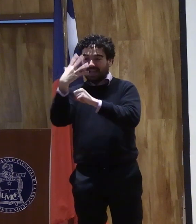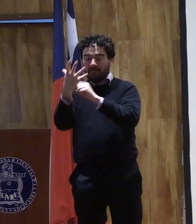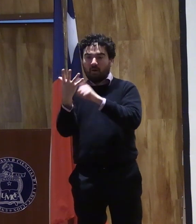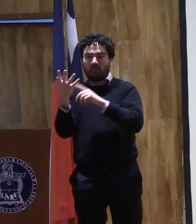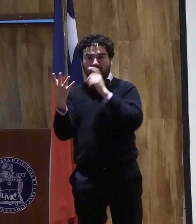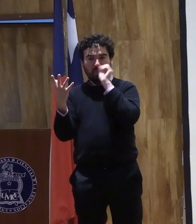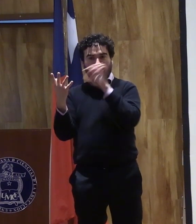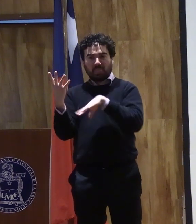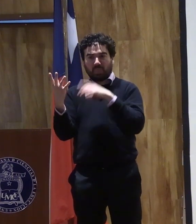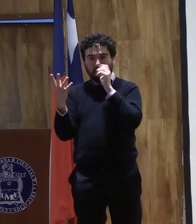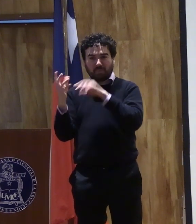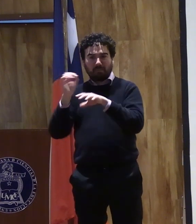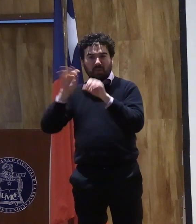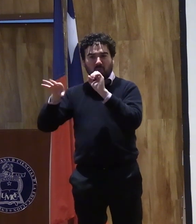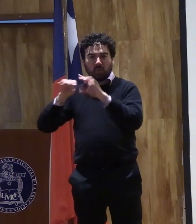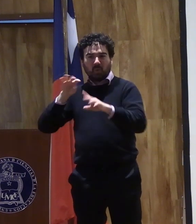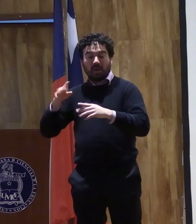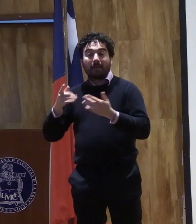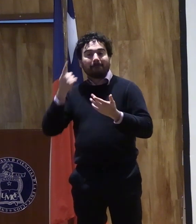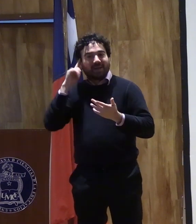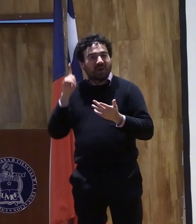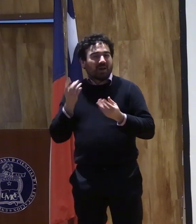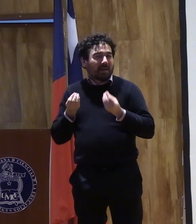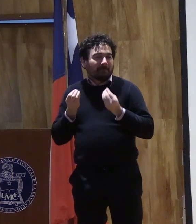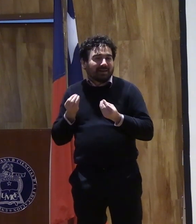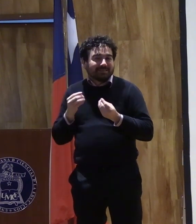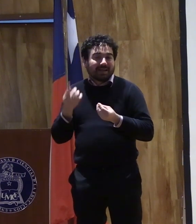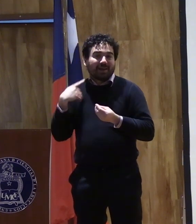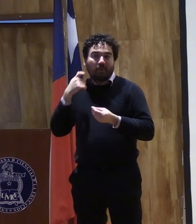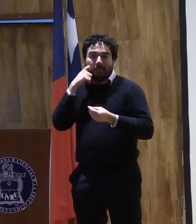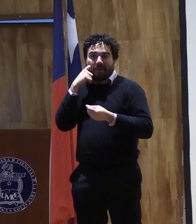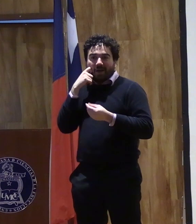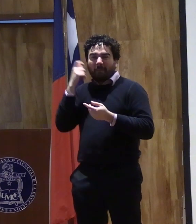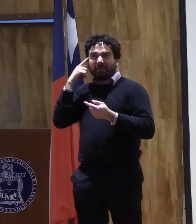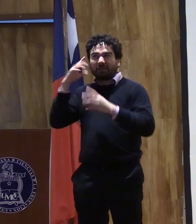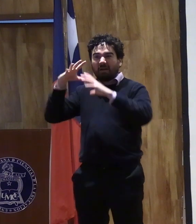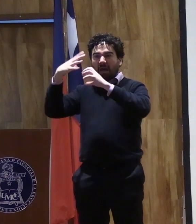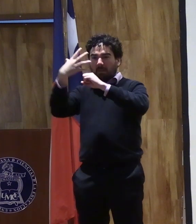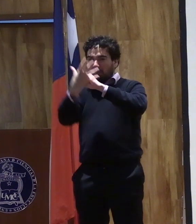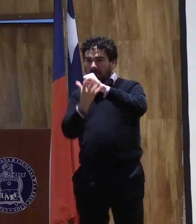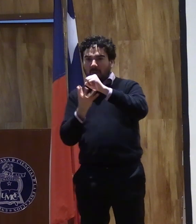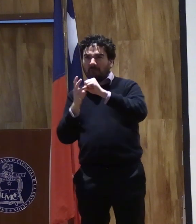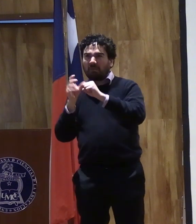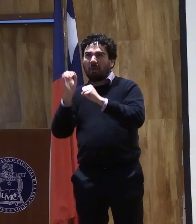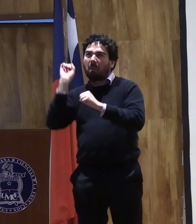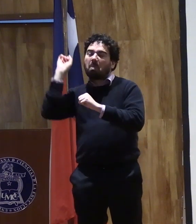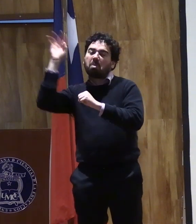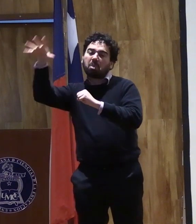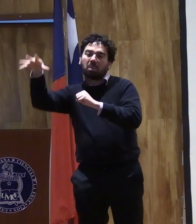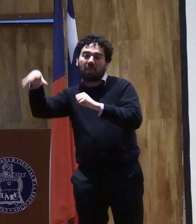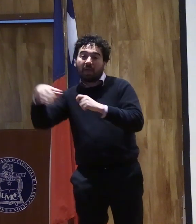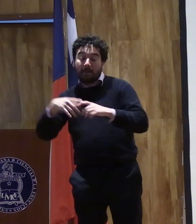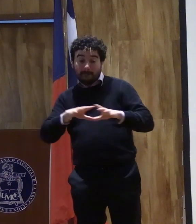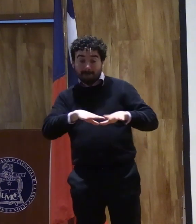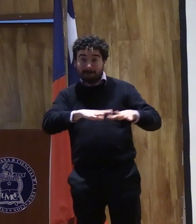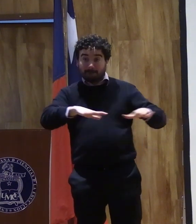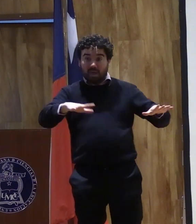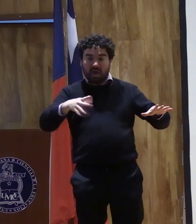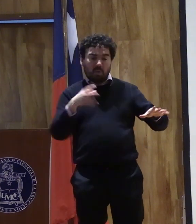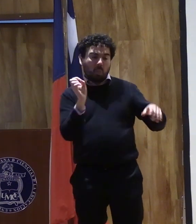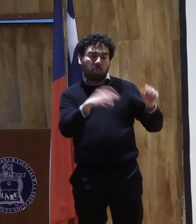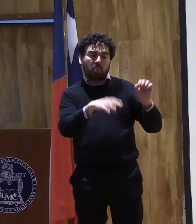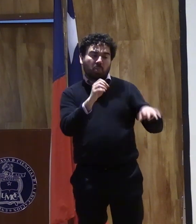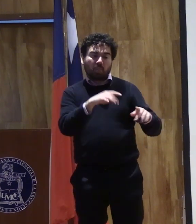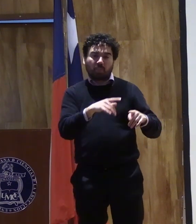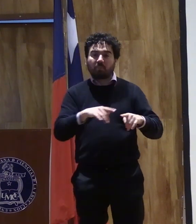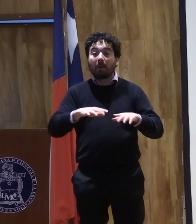Pero parece ser que el hombre pensó por mucho tiempo, no, la atmósfera es un basurero, el mar un basurero, la playa un basurero. Bueno,